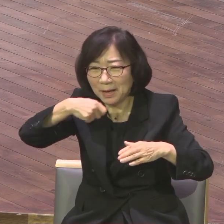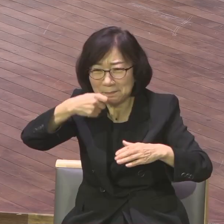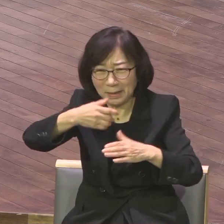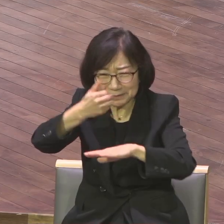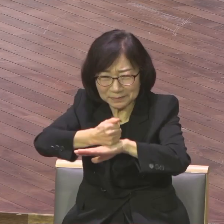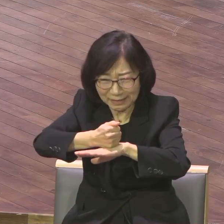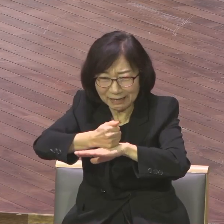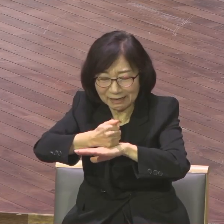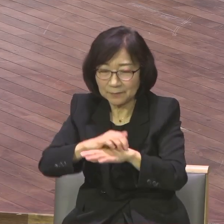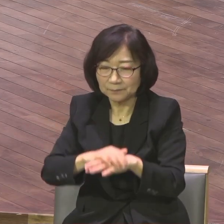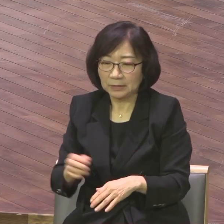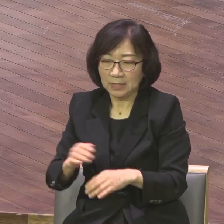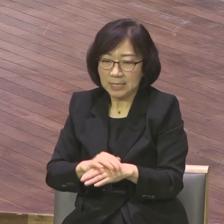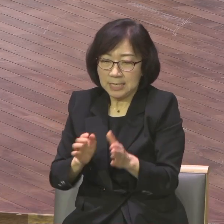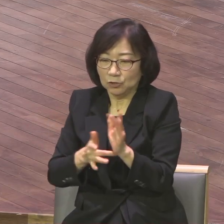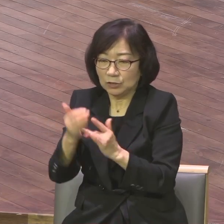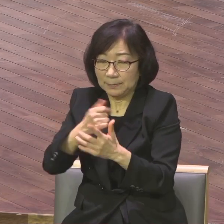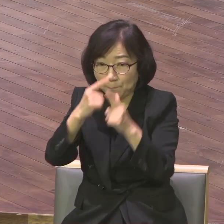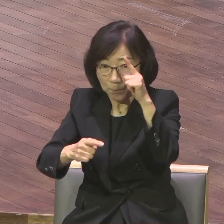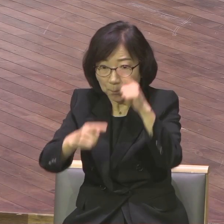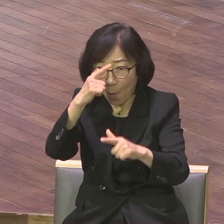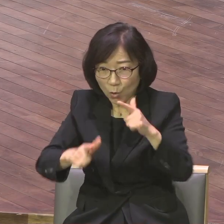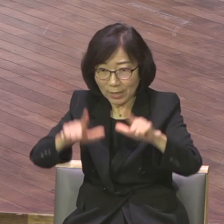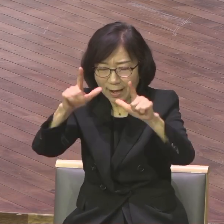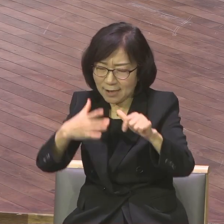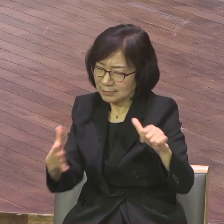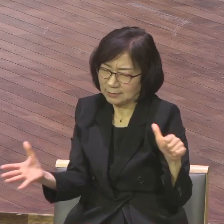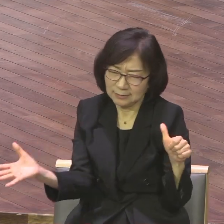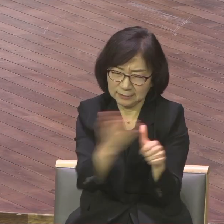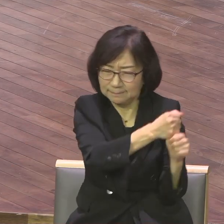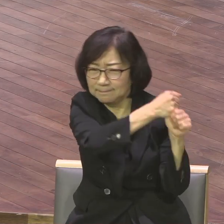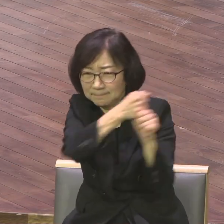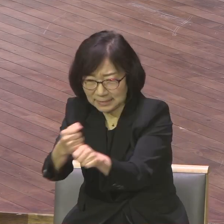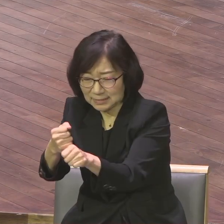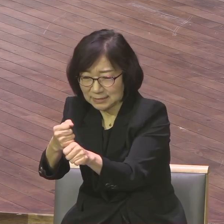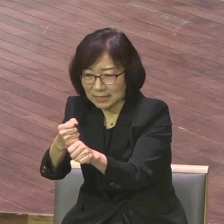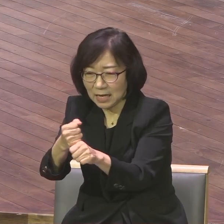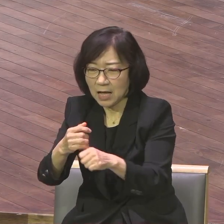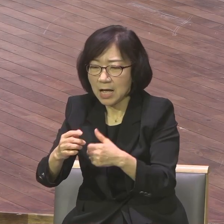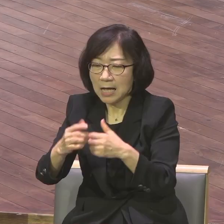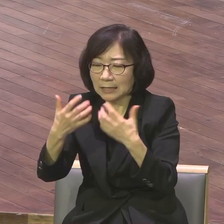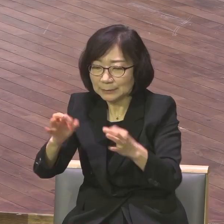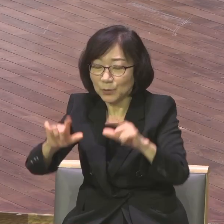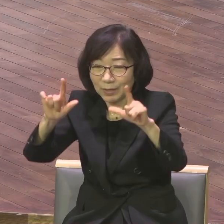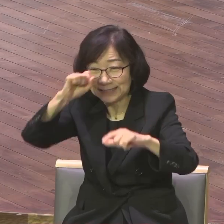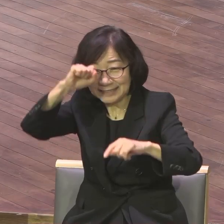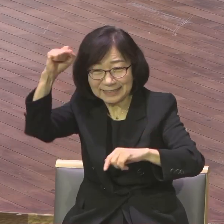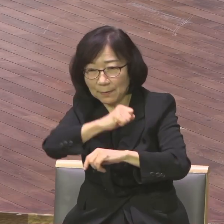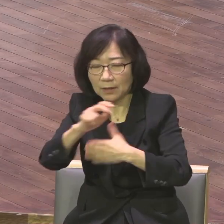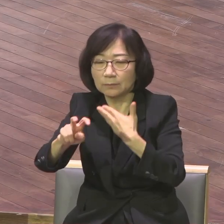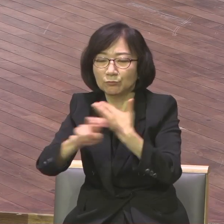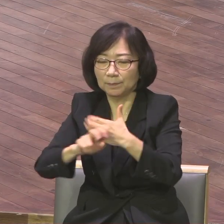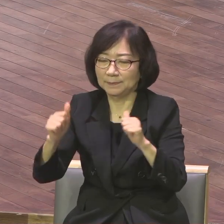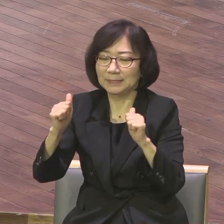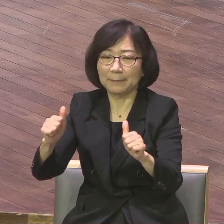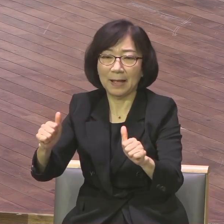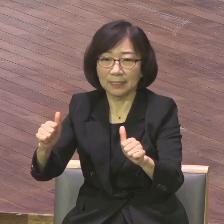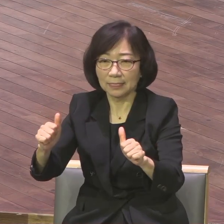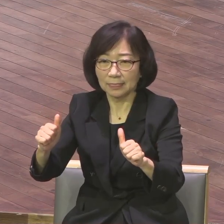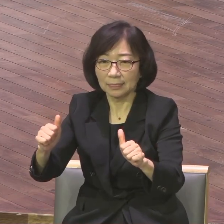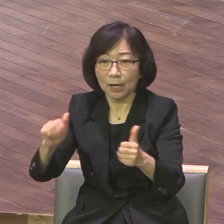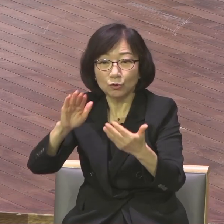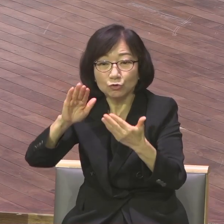한밤중에 체포되신 후에 금요일 새벽에 불법 재판을 받습니다. 불법 재판을 받고 그